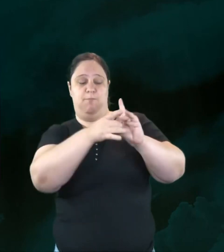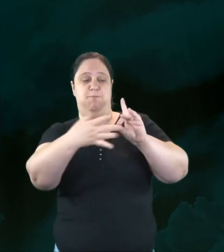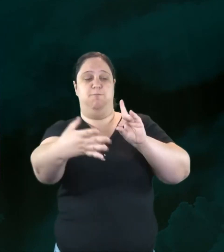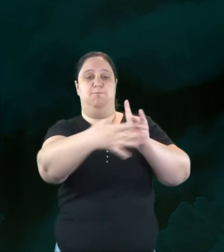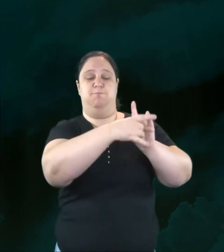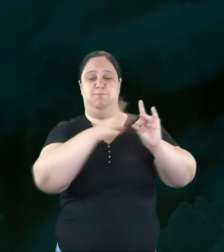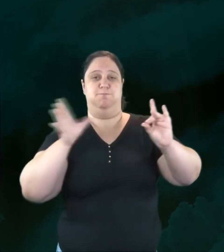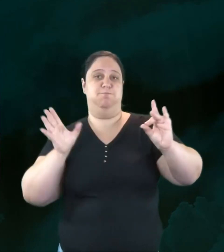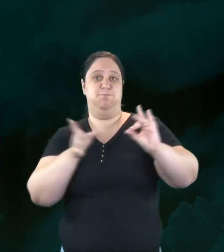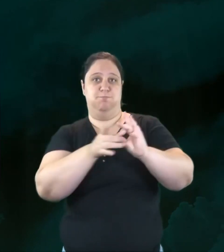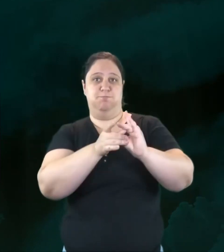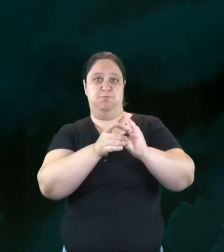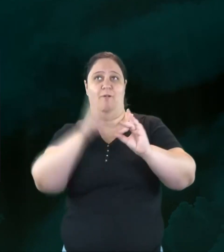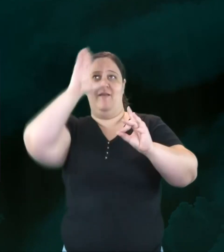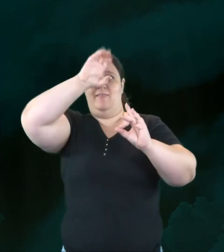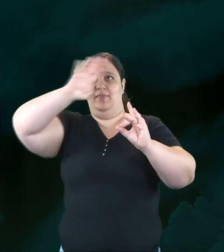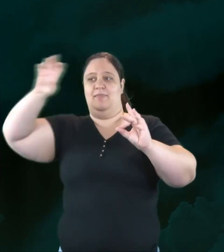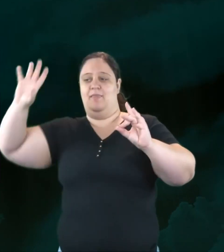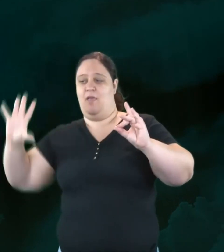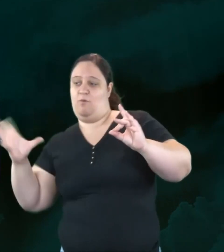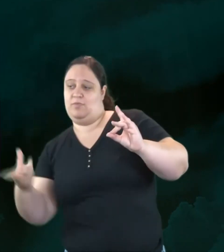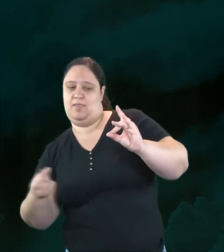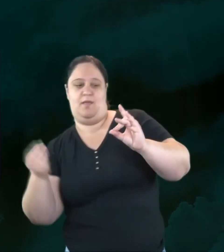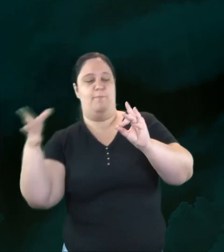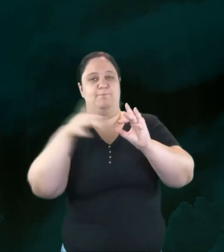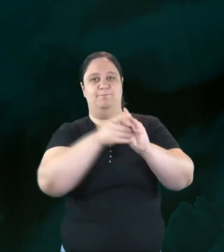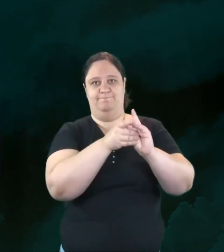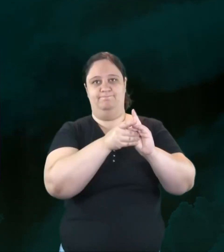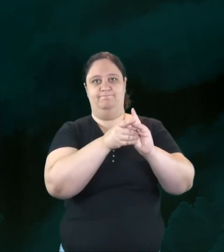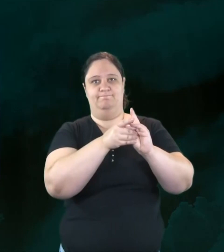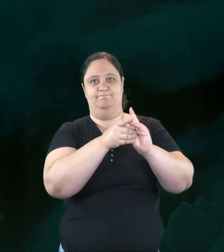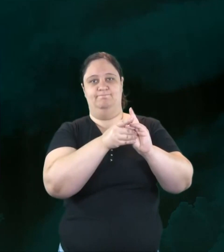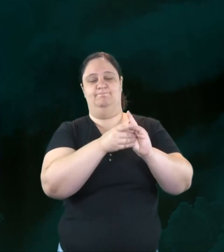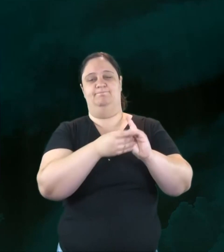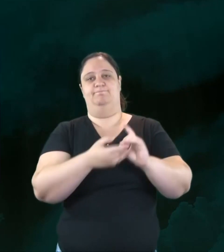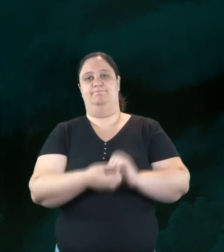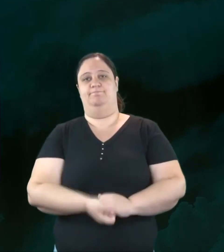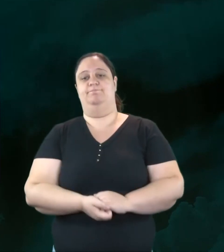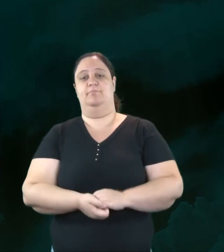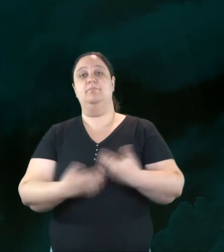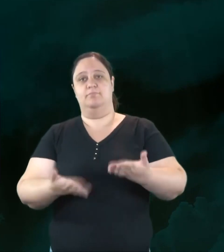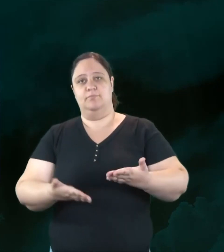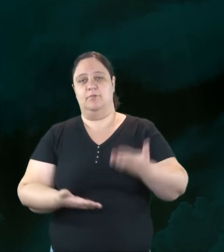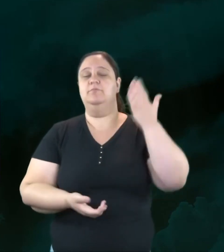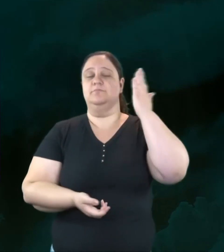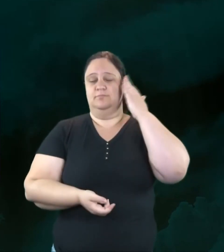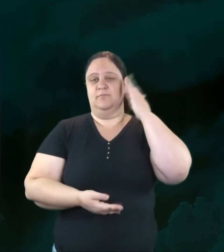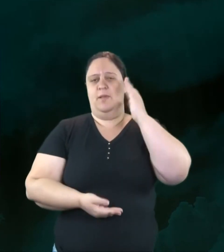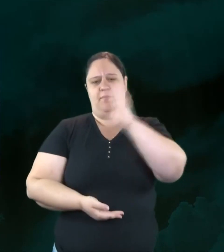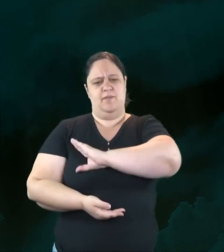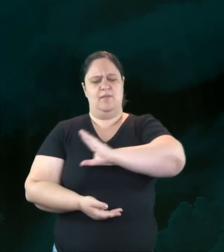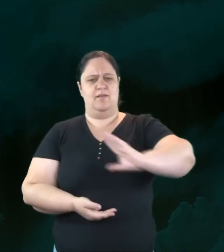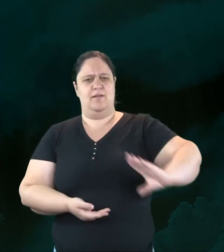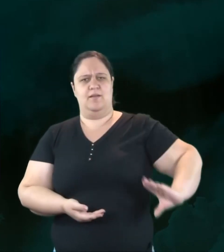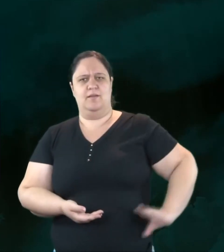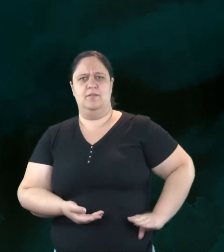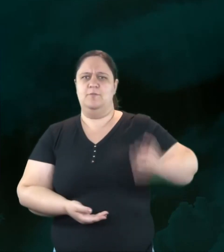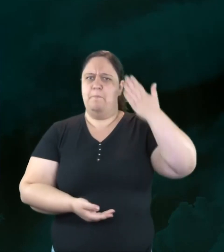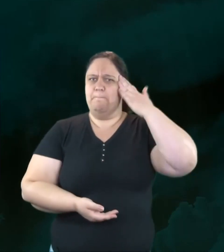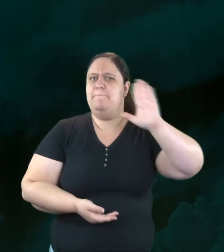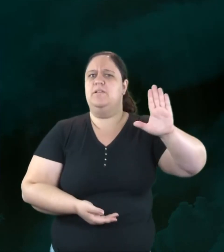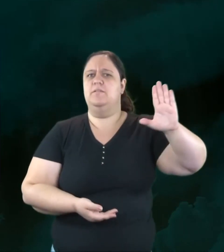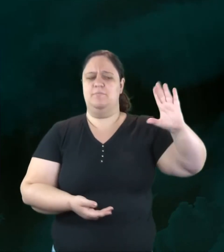Deus quer fazer, convergir nela, é Cristo. Cristo, ele é o ponto de